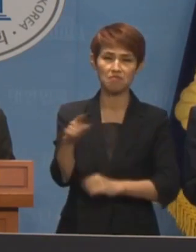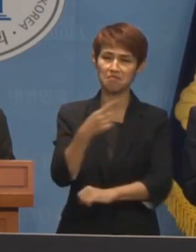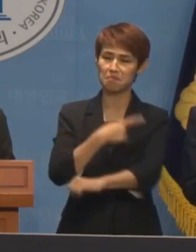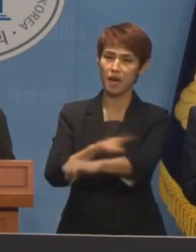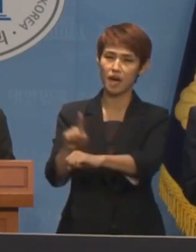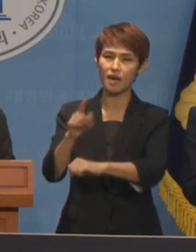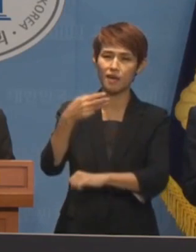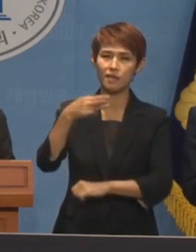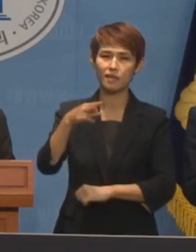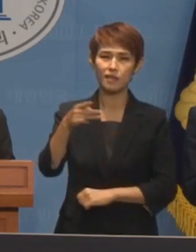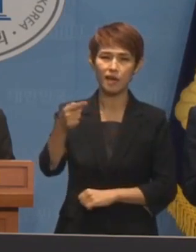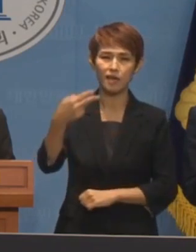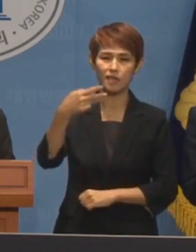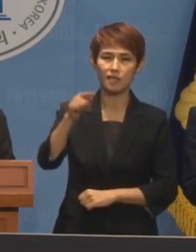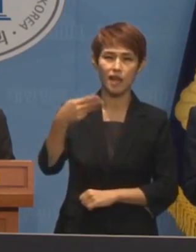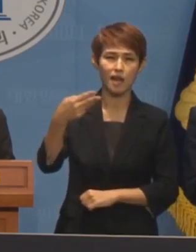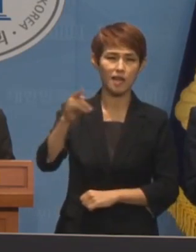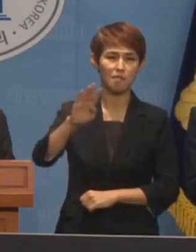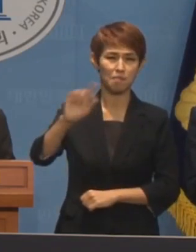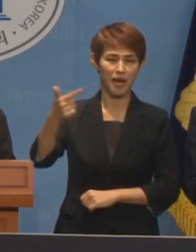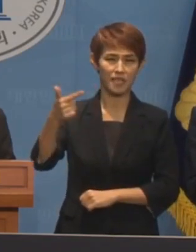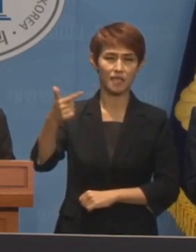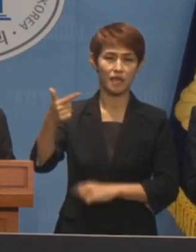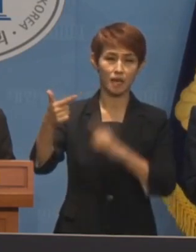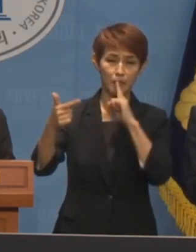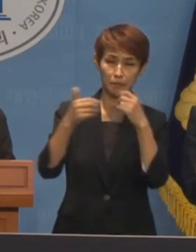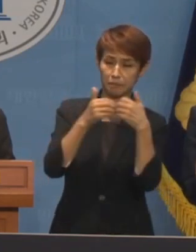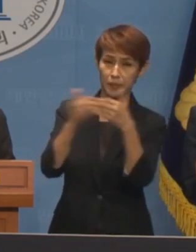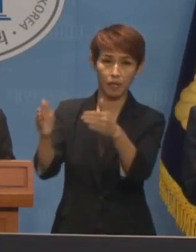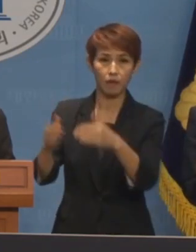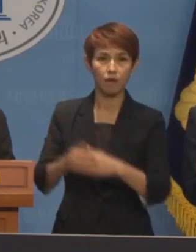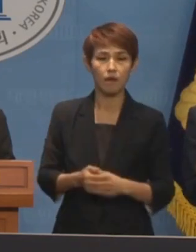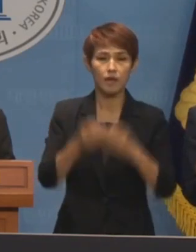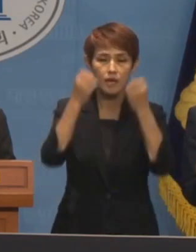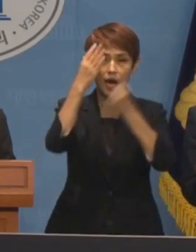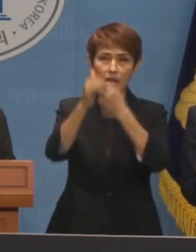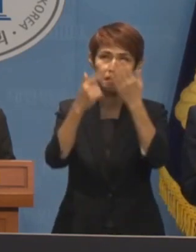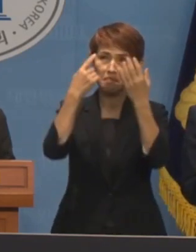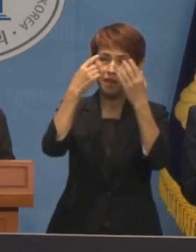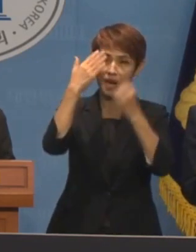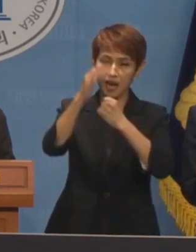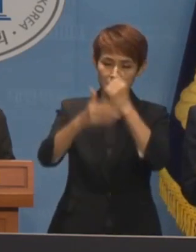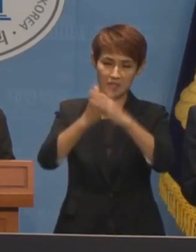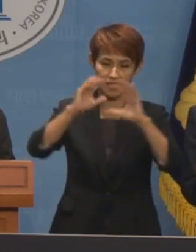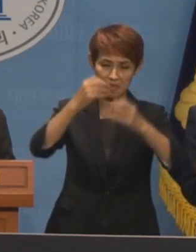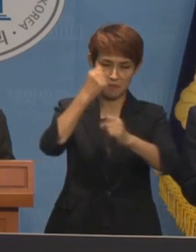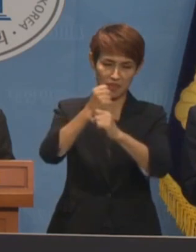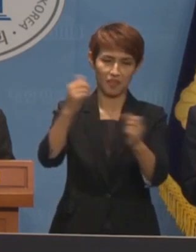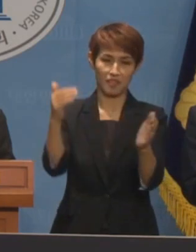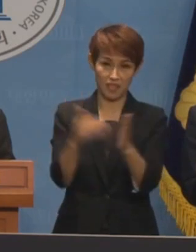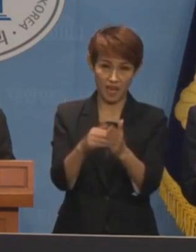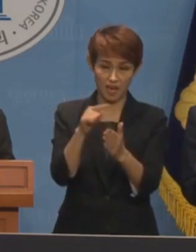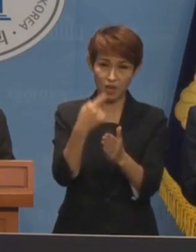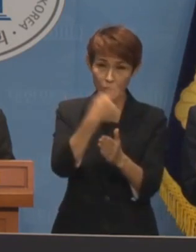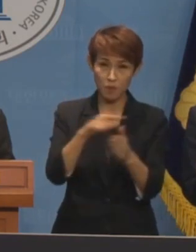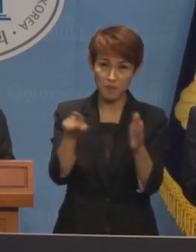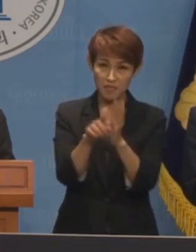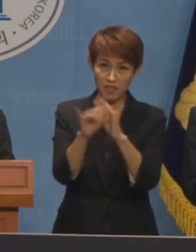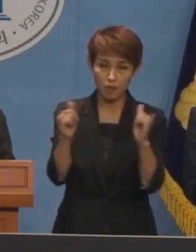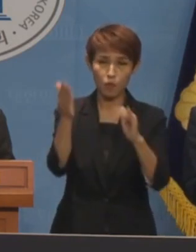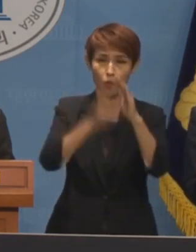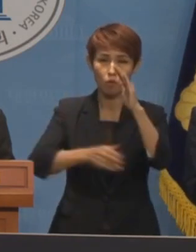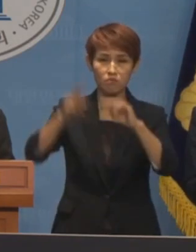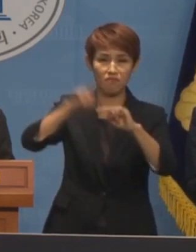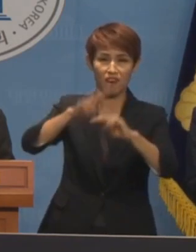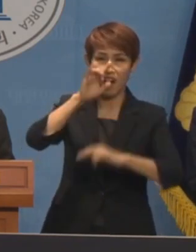기독교 탈레반주의라고 매도하며 창조론을 믿는 사람은 공직에 임명되면 안 된다는 소위